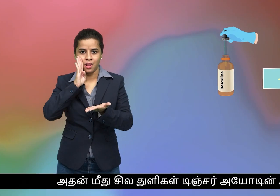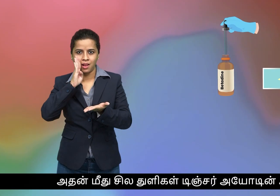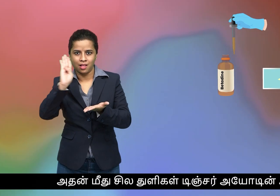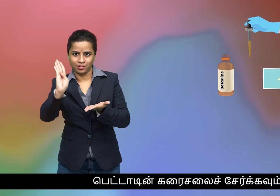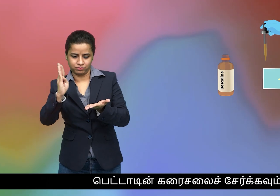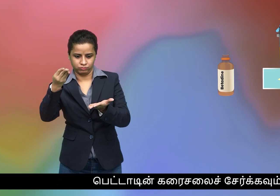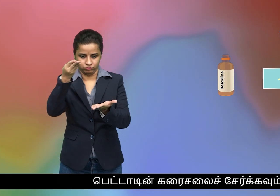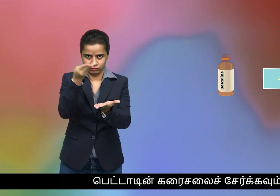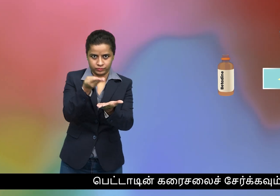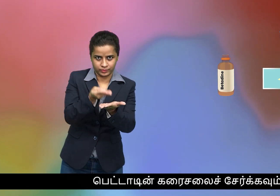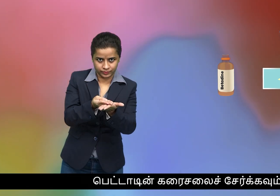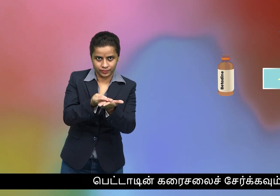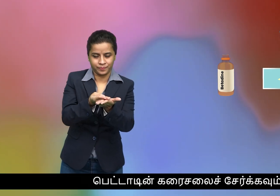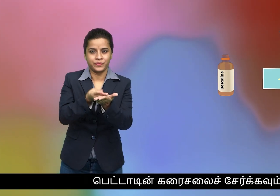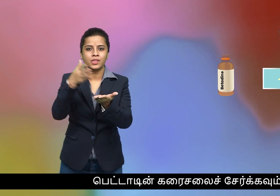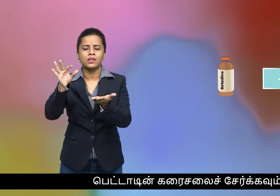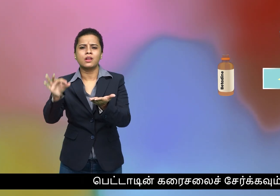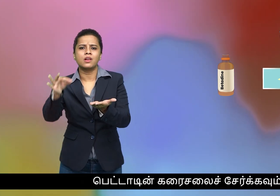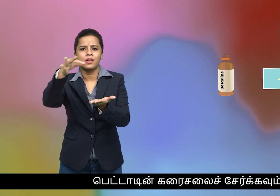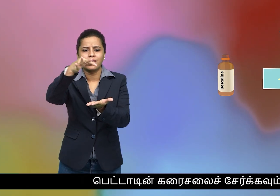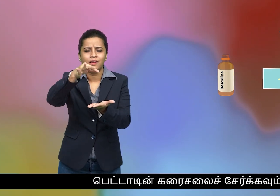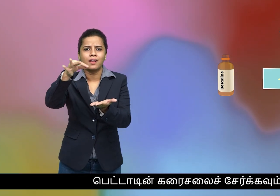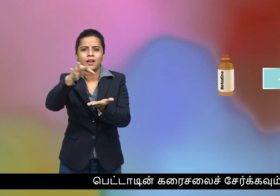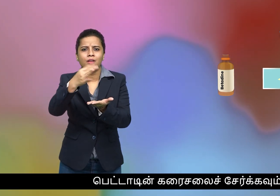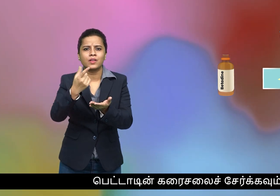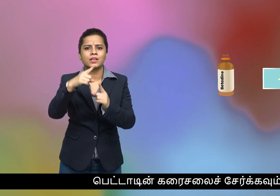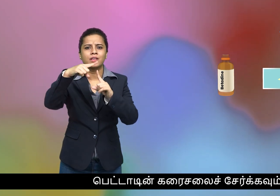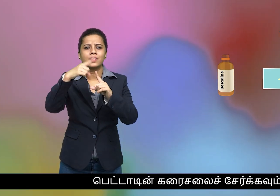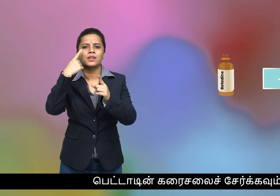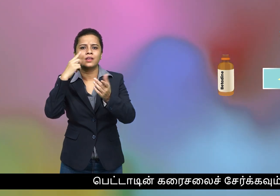அல்லது பெட்டாடின் கரைசலை சேர்க்கவும்.